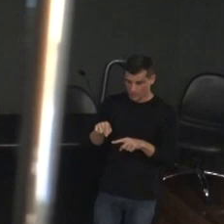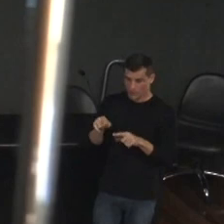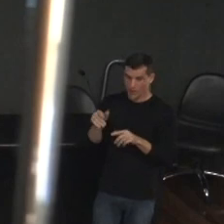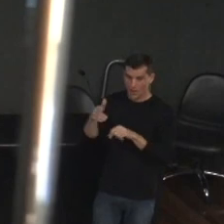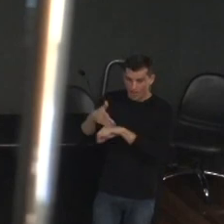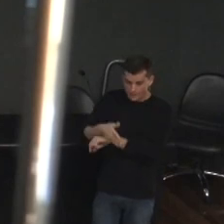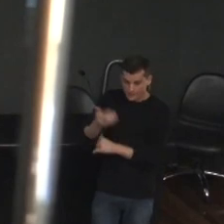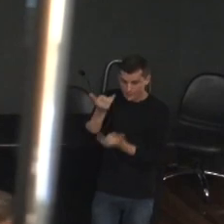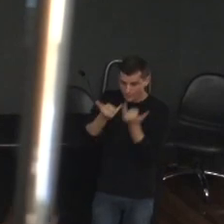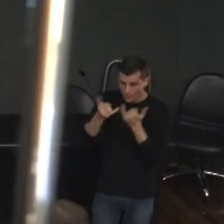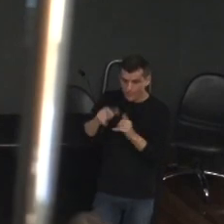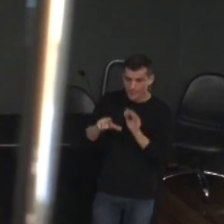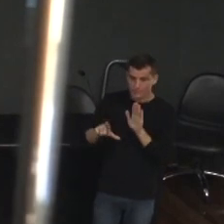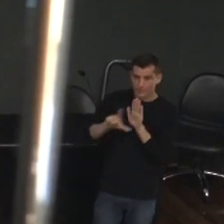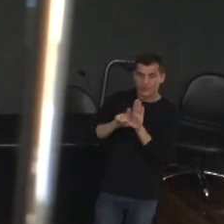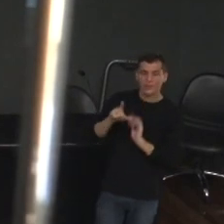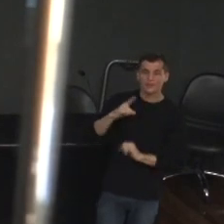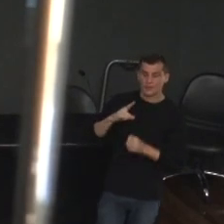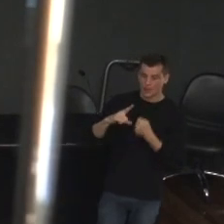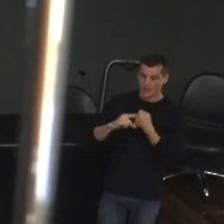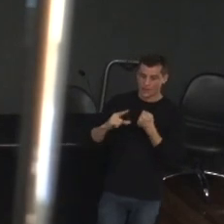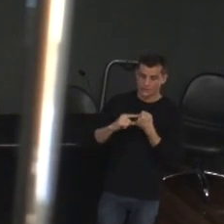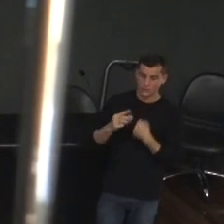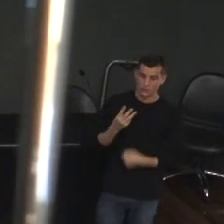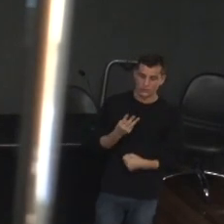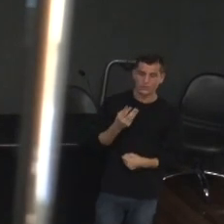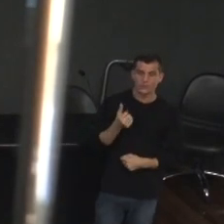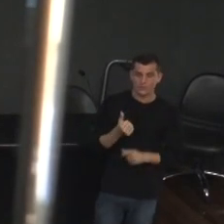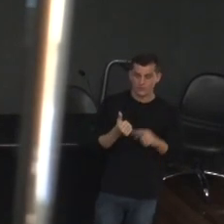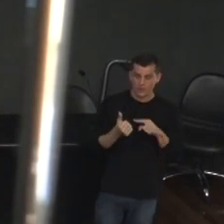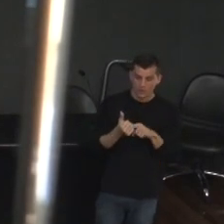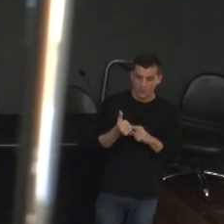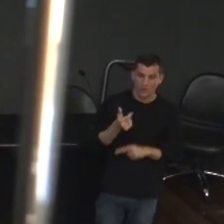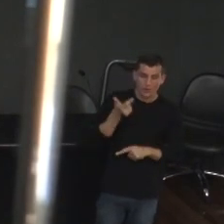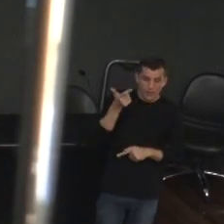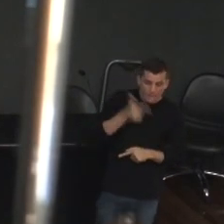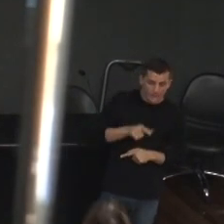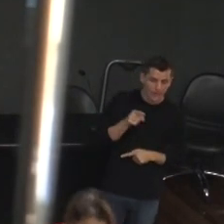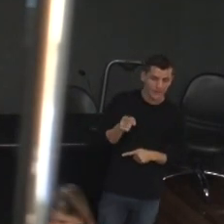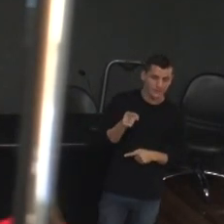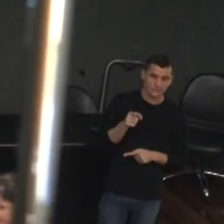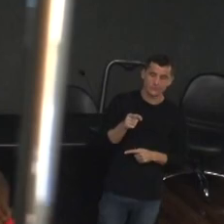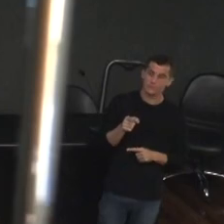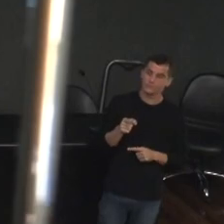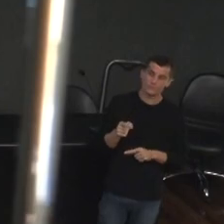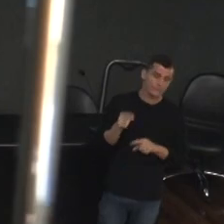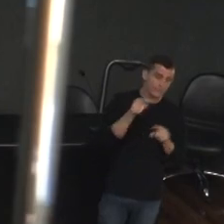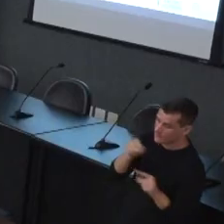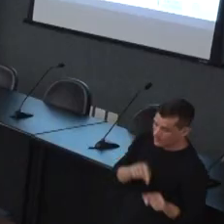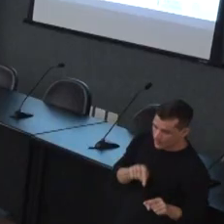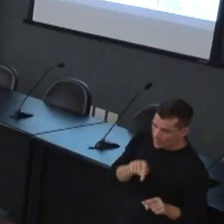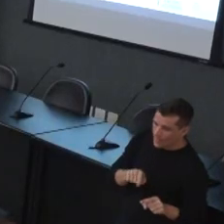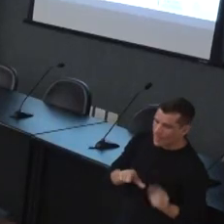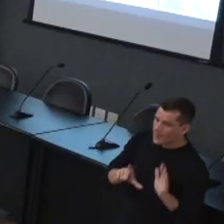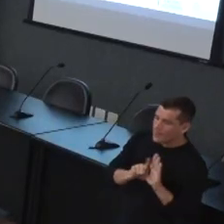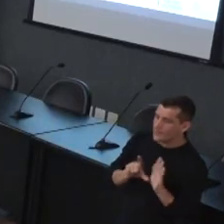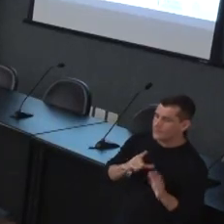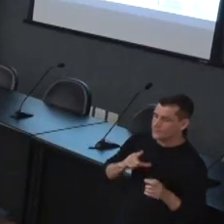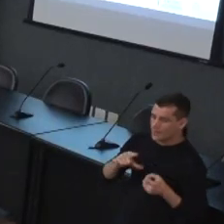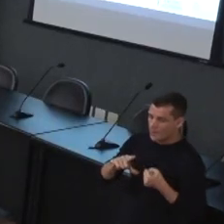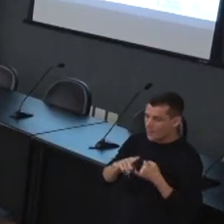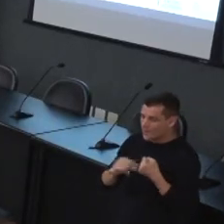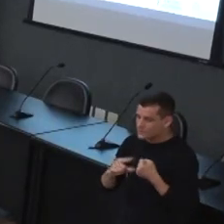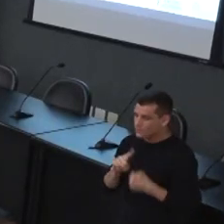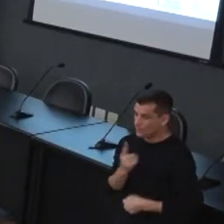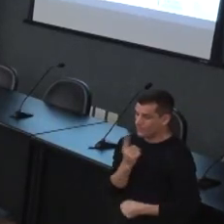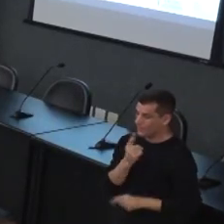a lei de acesso à informação quase repete o artigo primeiro da lei geral de proteção de dados só o que diz